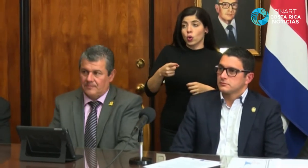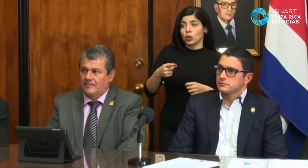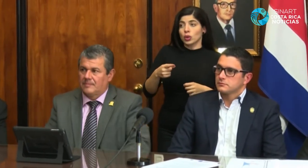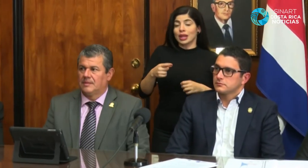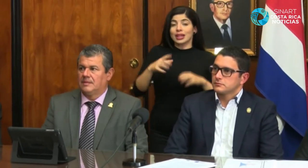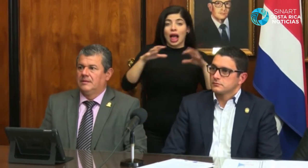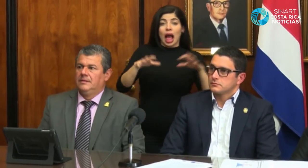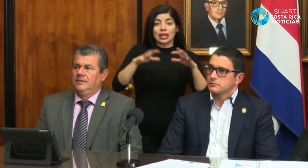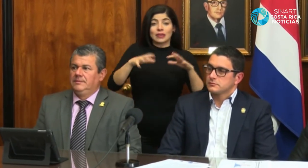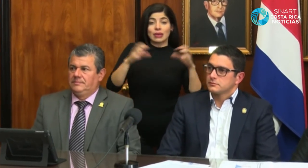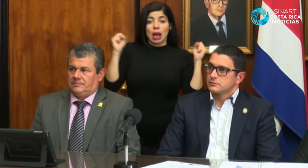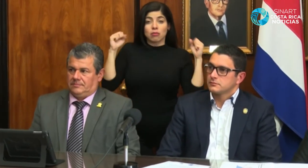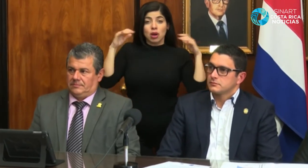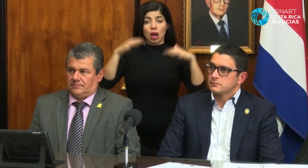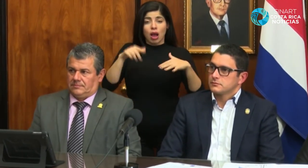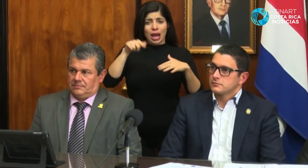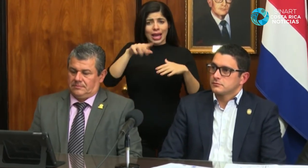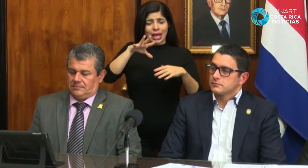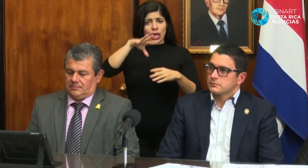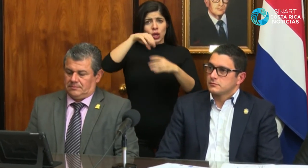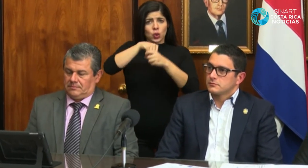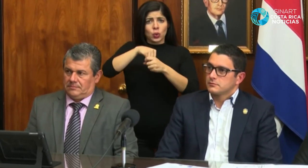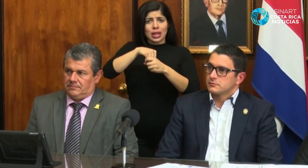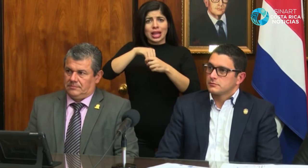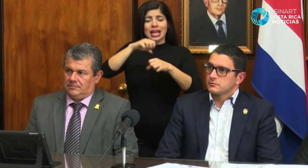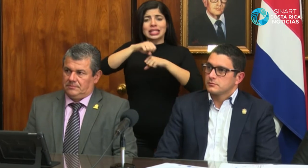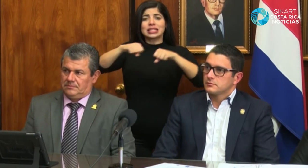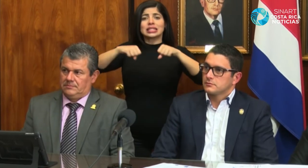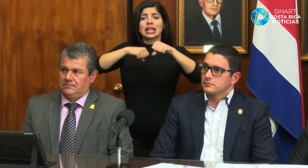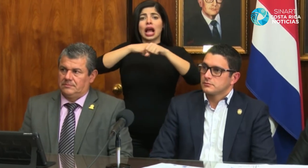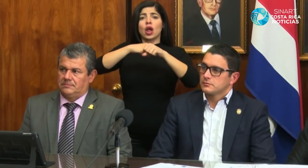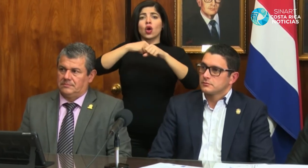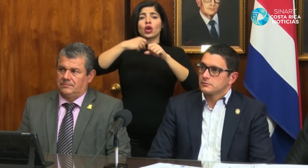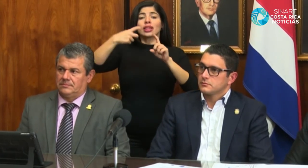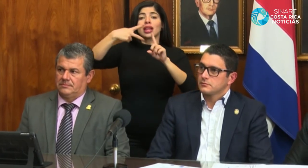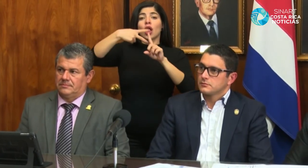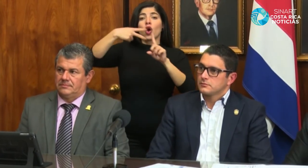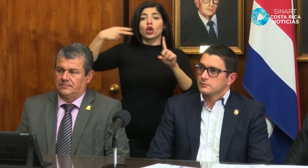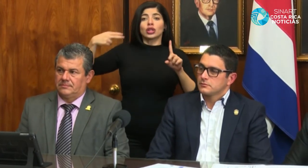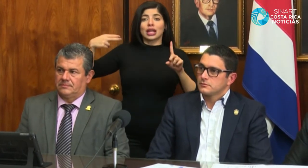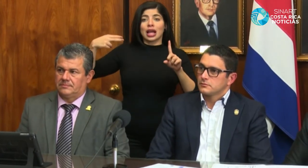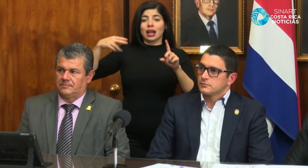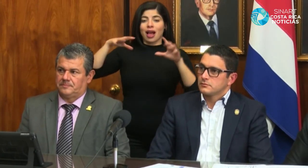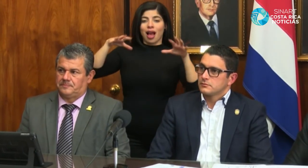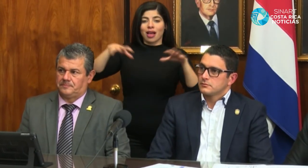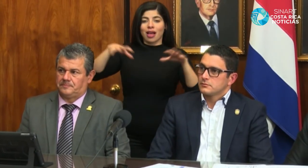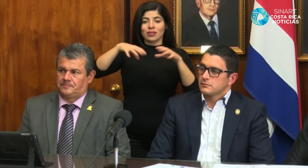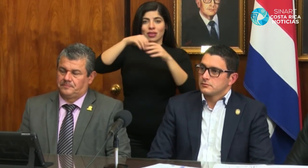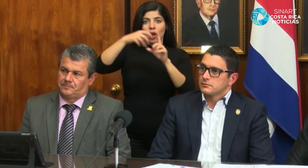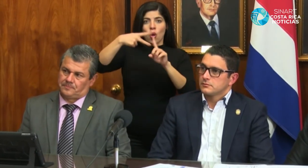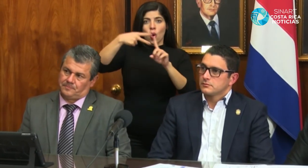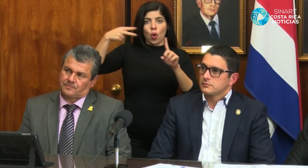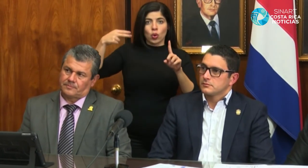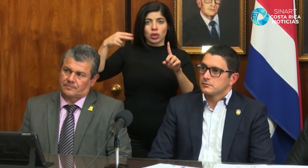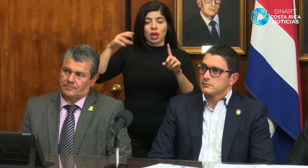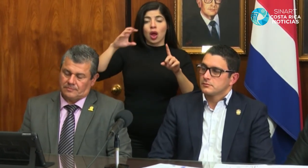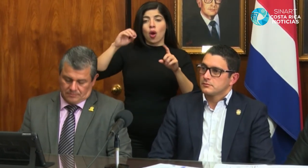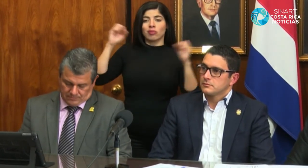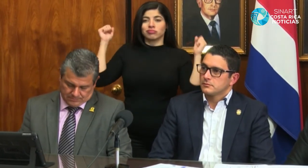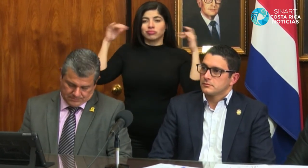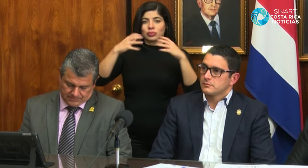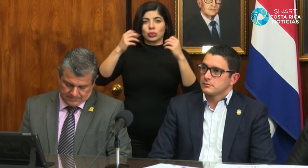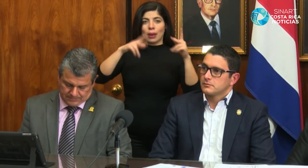suspender actividades masivas incluía, por ejemplo, los salones de hoteles con las actividades que se conforman, pues se realicen de forma